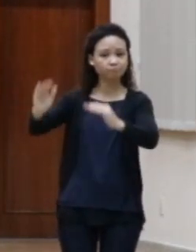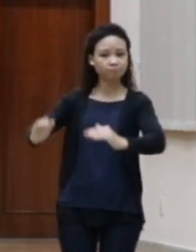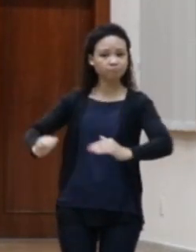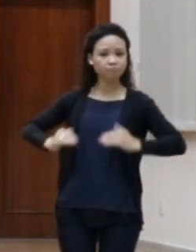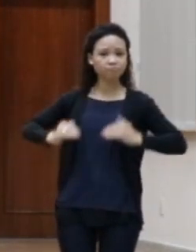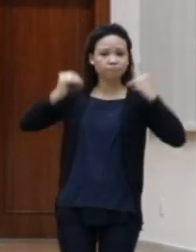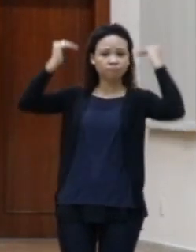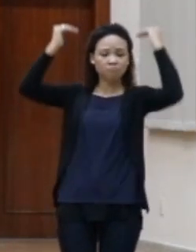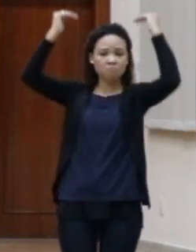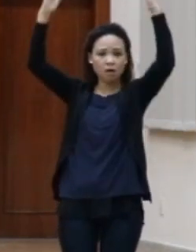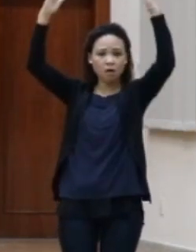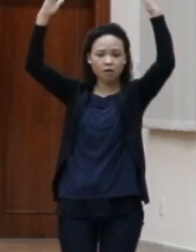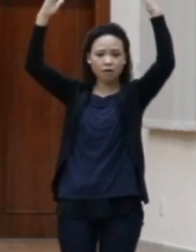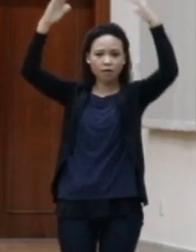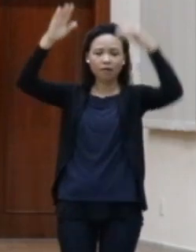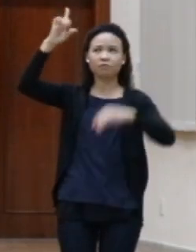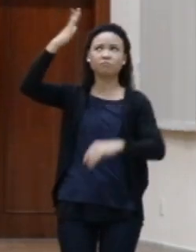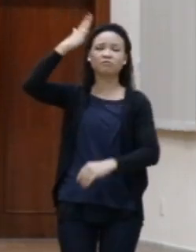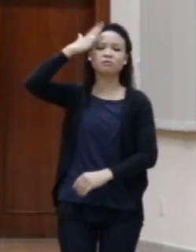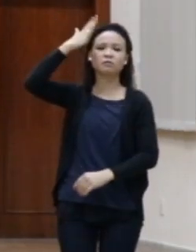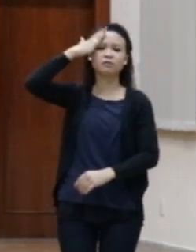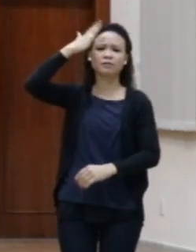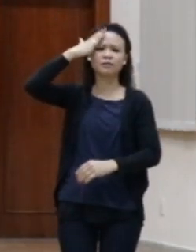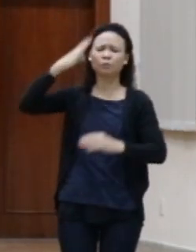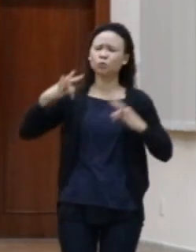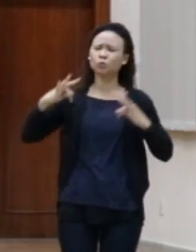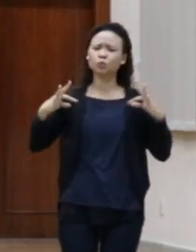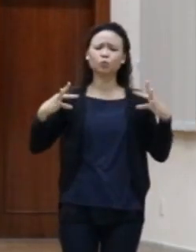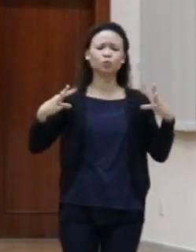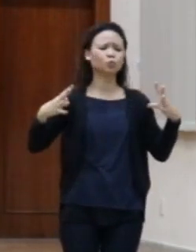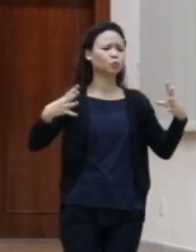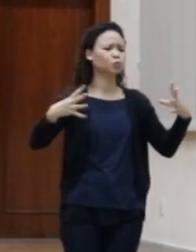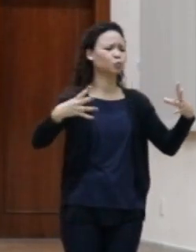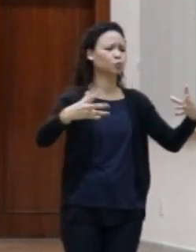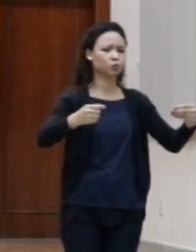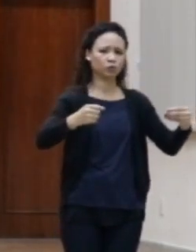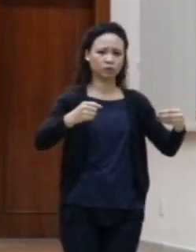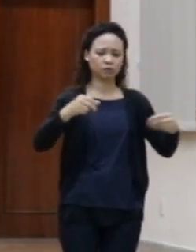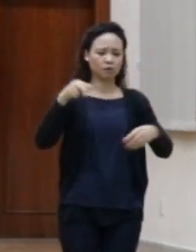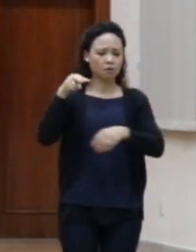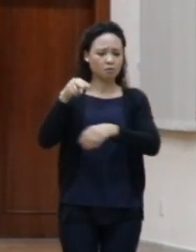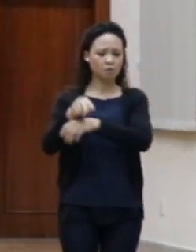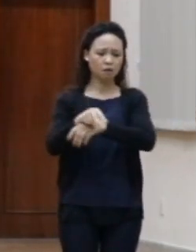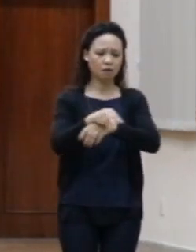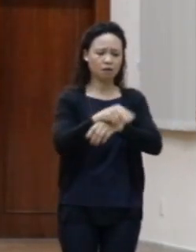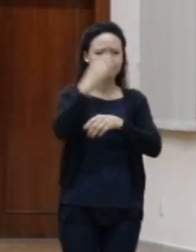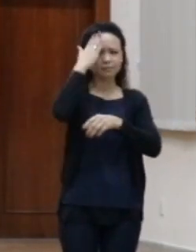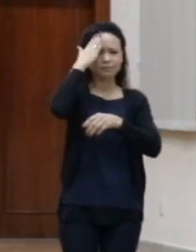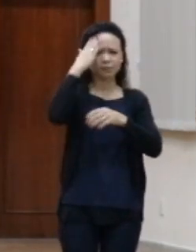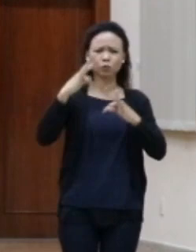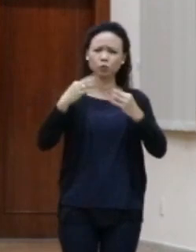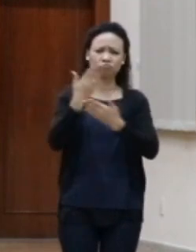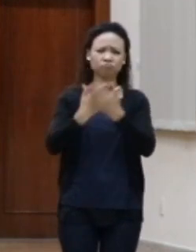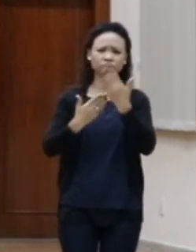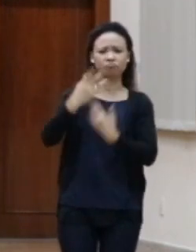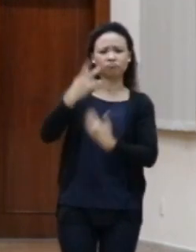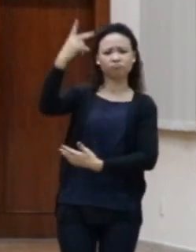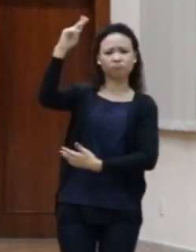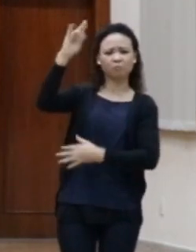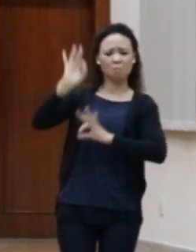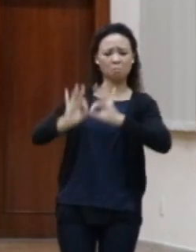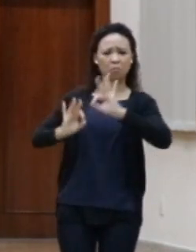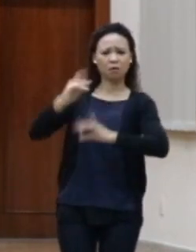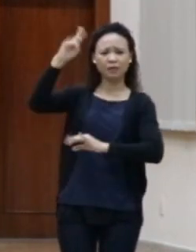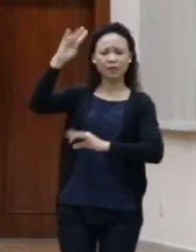as coisas. Ele sabe de todas as coisas. Ele governa sobre todas as coisas. Todos os seus planos contemplam todas